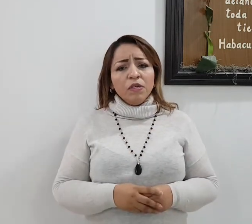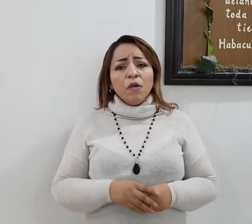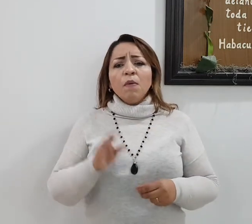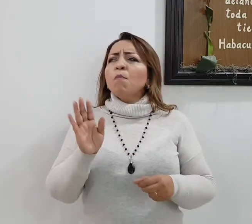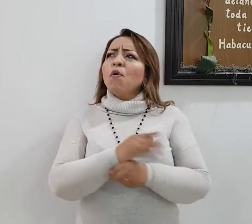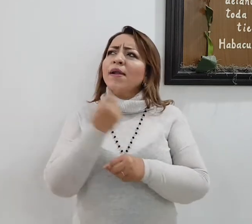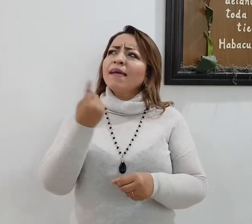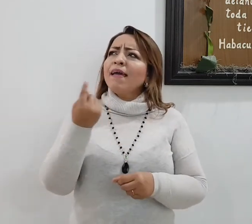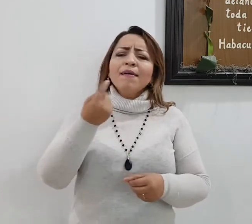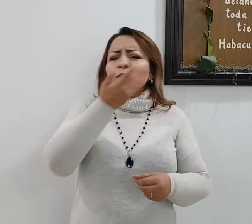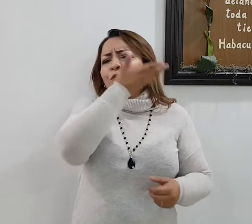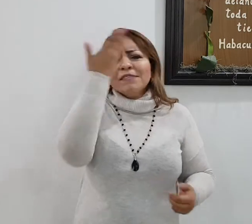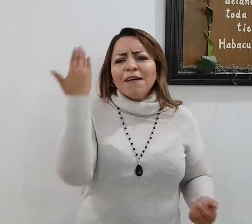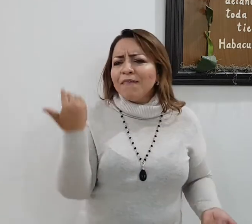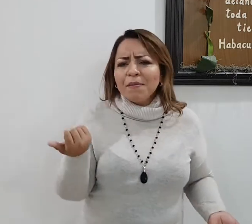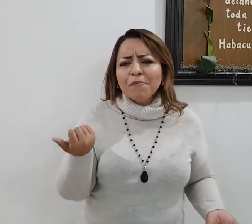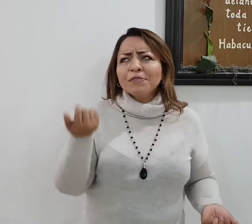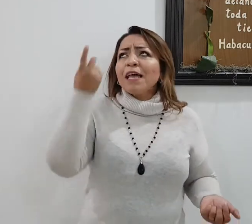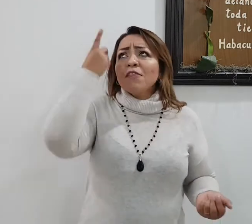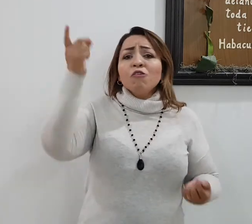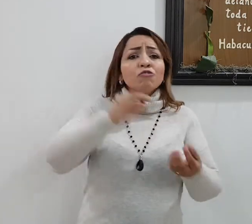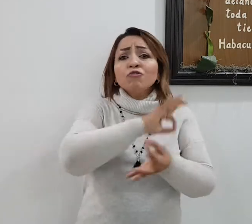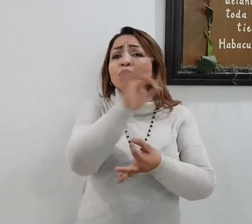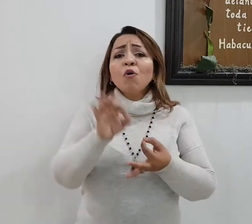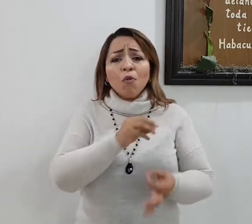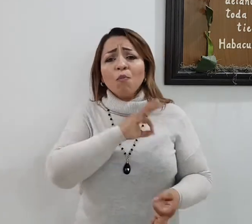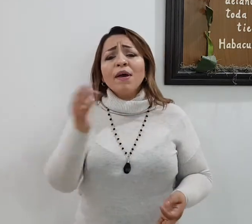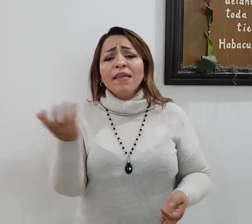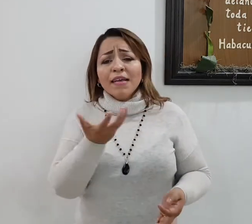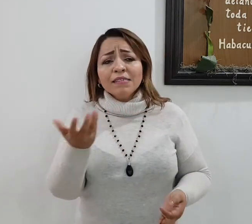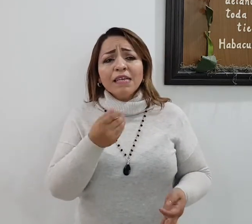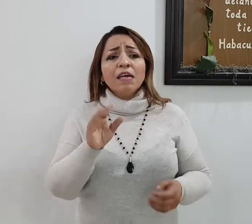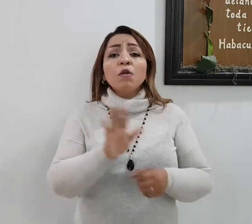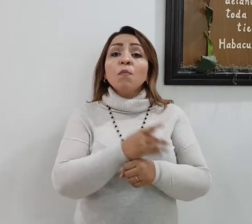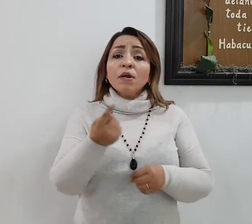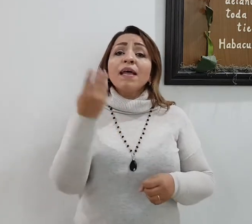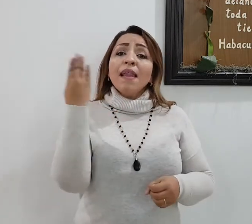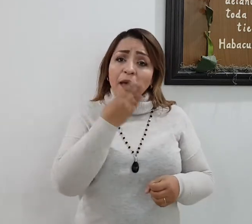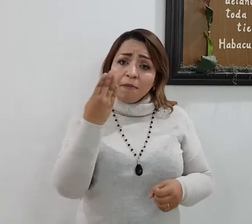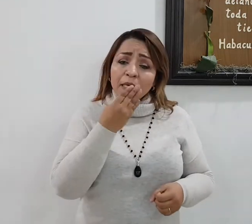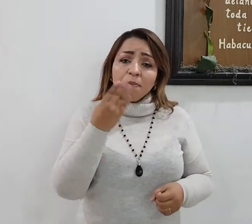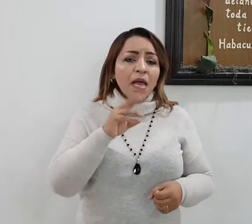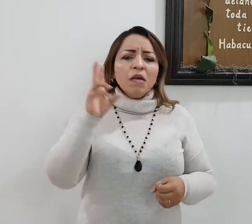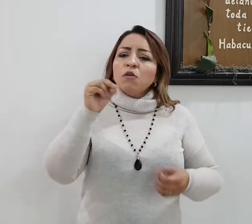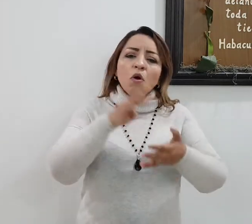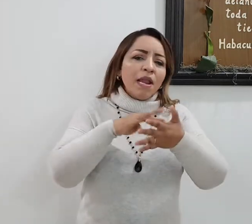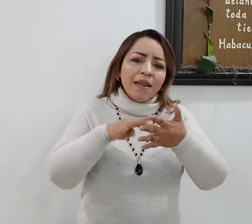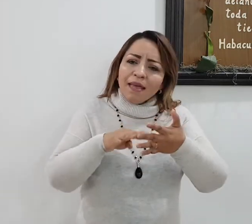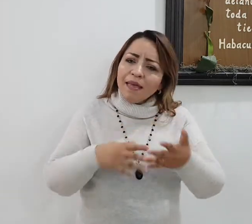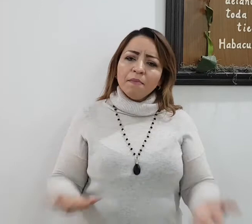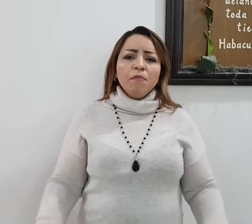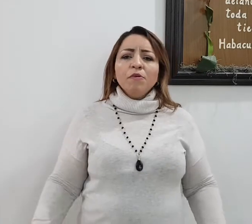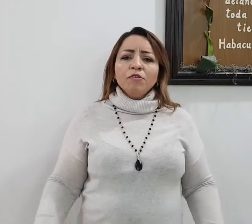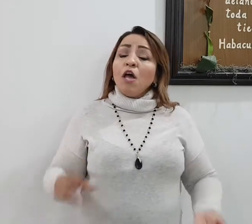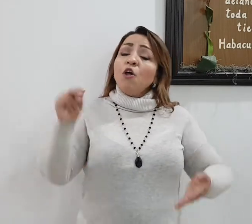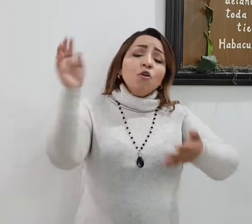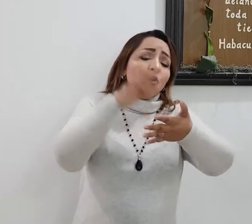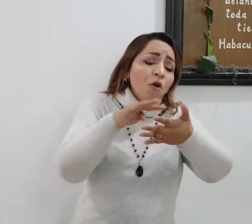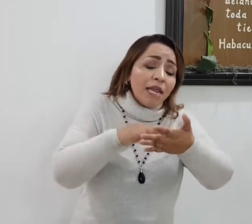Ahí le dice quién es Dios y cómo es Dios y qué hace Dios y qué quiere para usted y para mí. Y no viva desesperado, perdón por la expresión, como